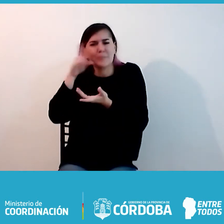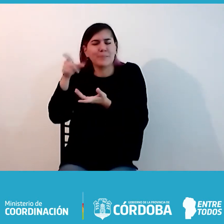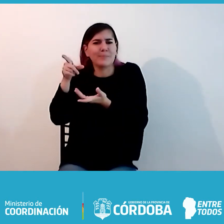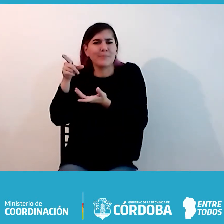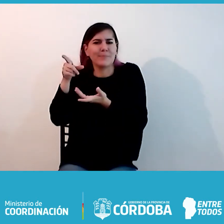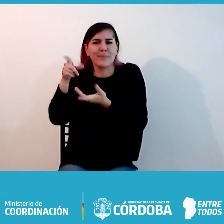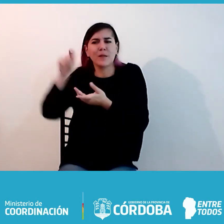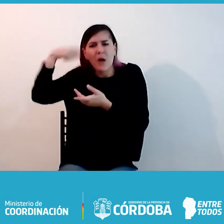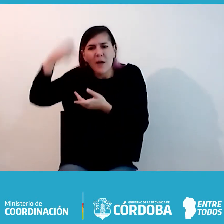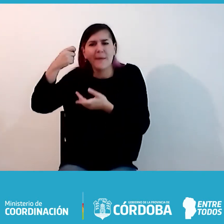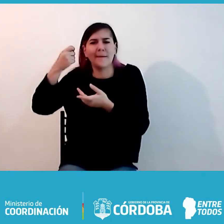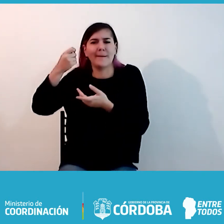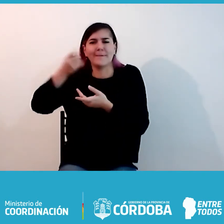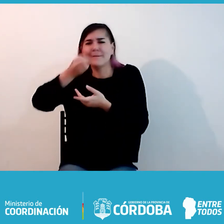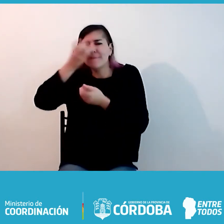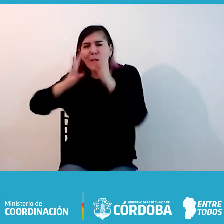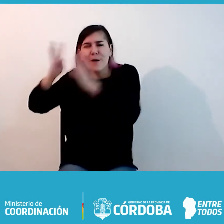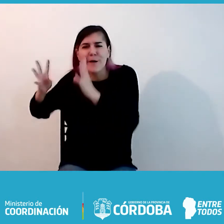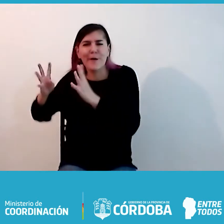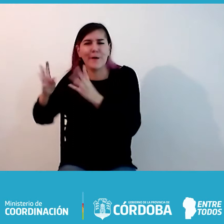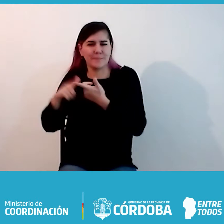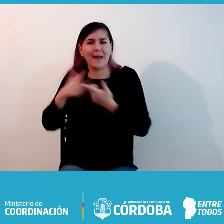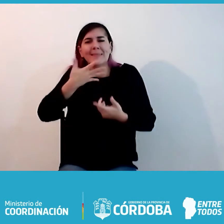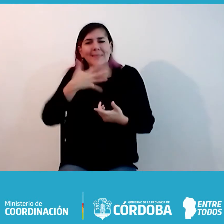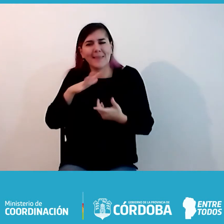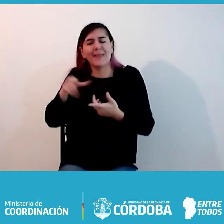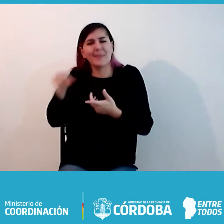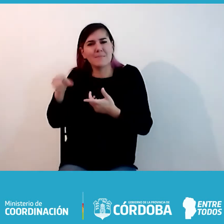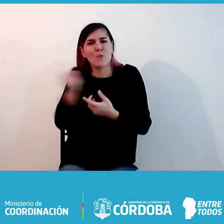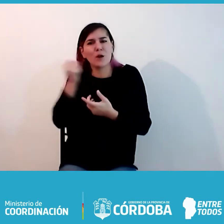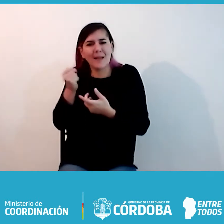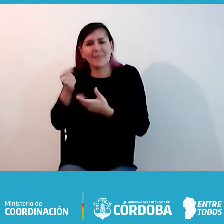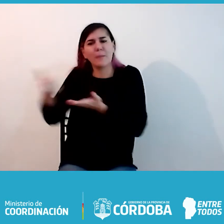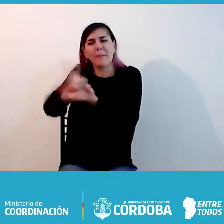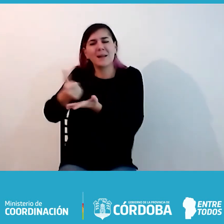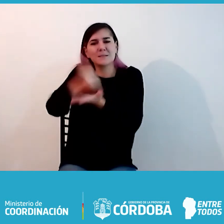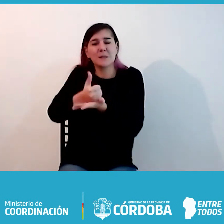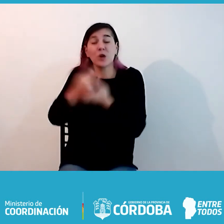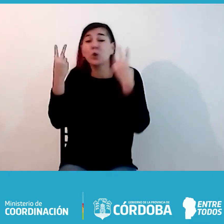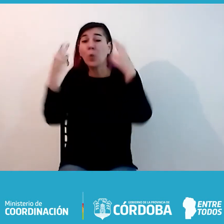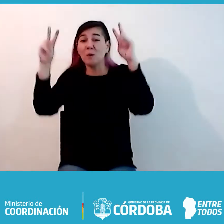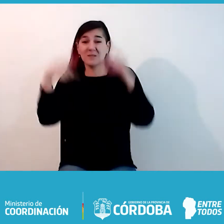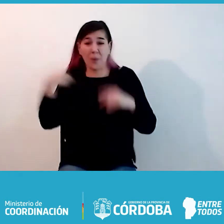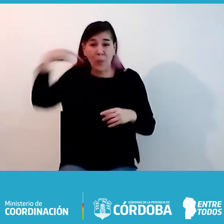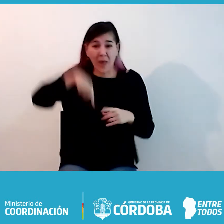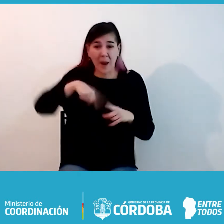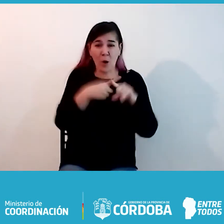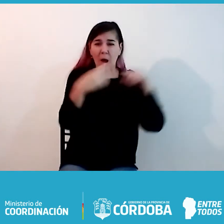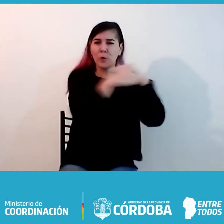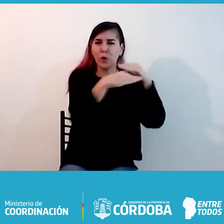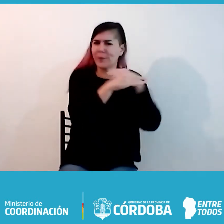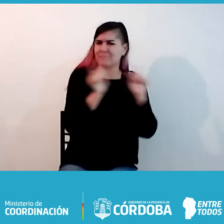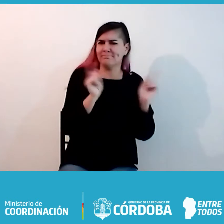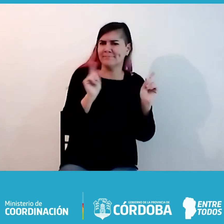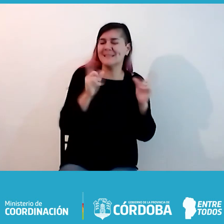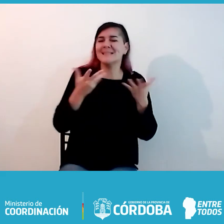IRSA, sí al tren, a un ordenamiento territorial participativo. Los turistas no vienen por una autovía, pero sí por los servicios que se les